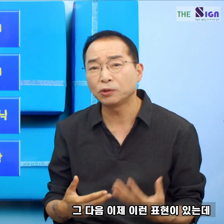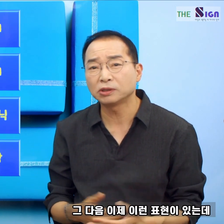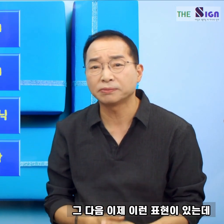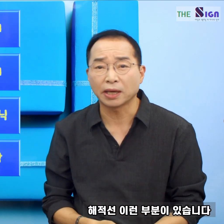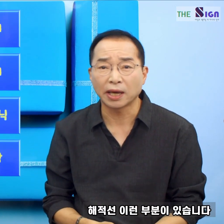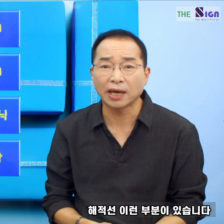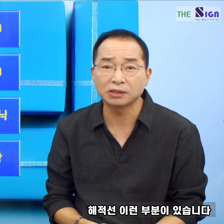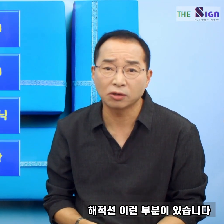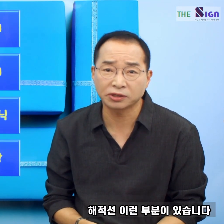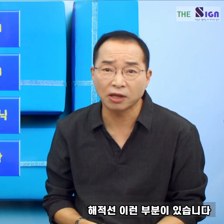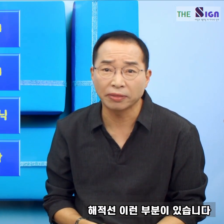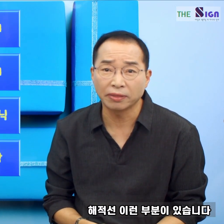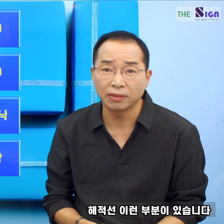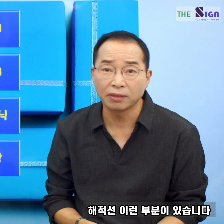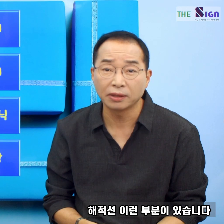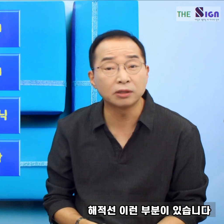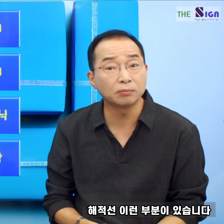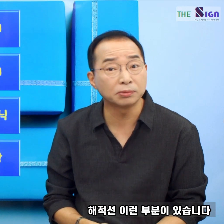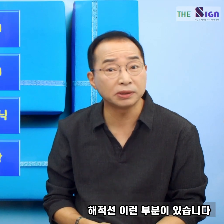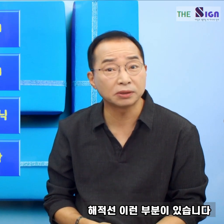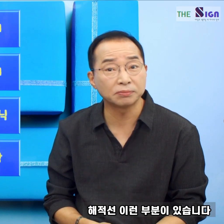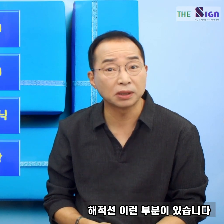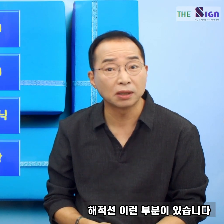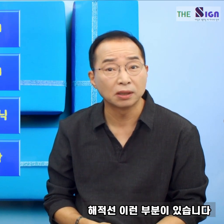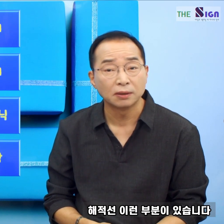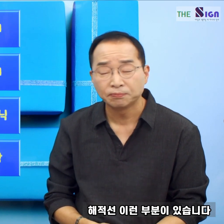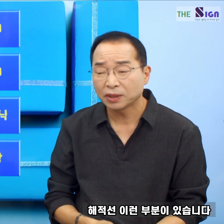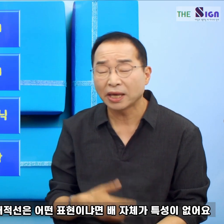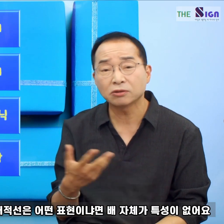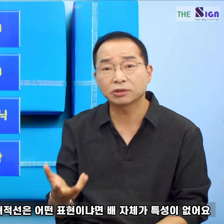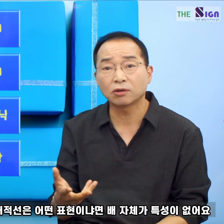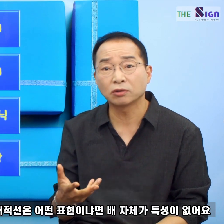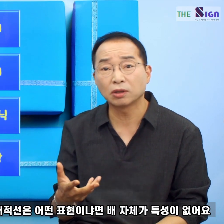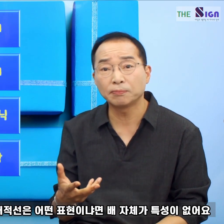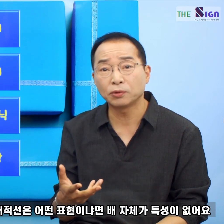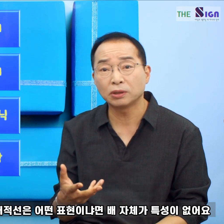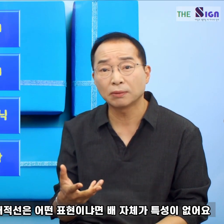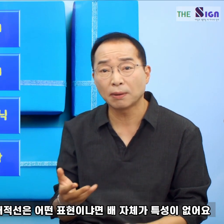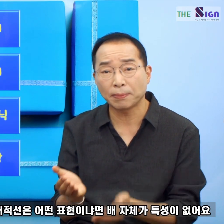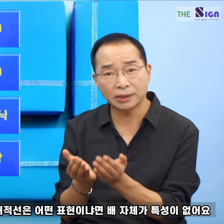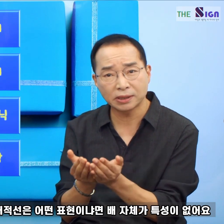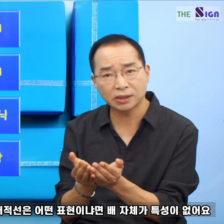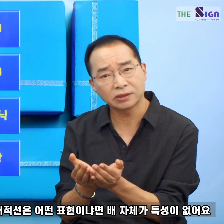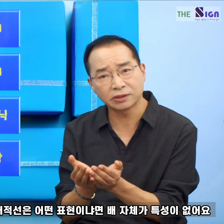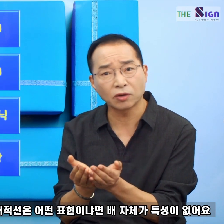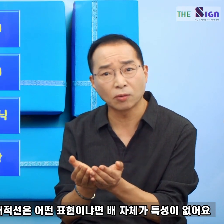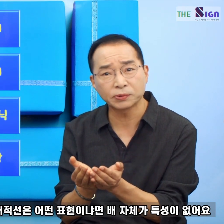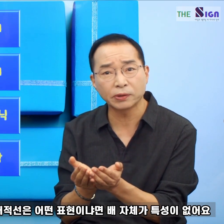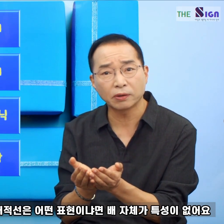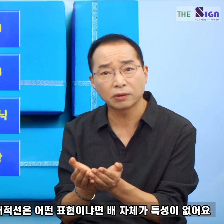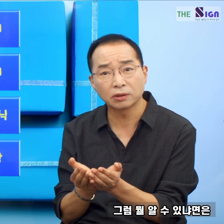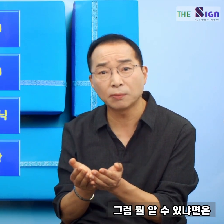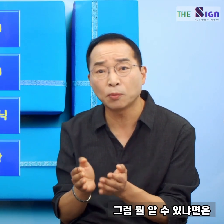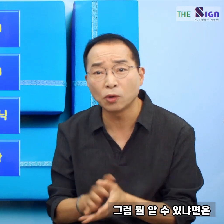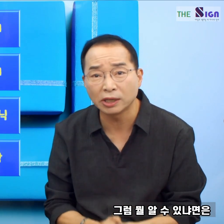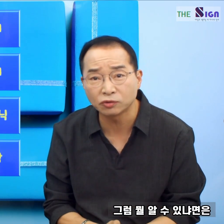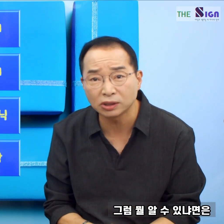있습니다. 해적선, 이런 부분이 있습니다. 근데 해적선은 어떤 표현이냐면 배 자체가 특성이 없어요. 그럼 뭘 알 수